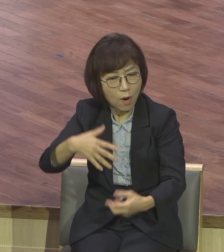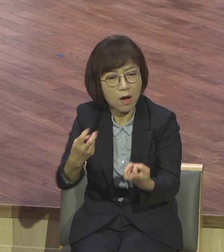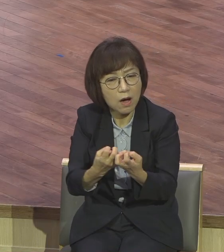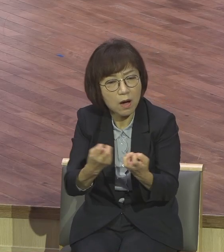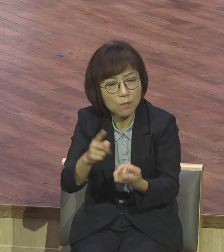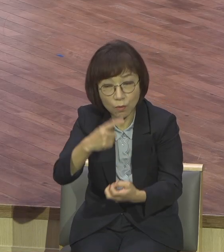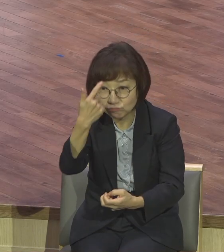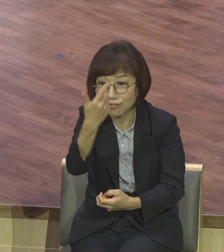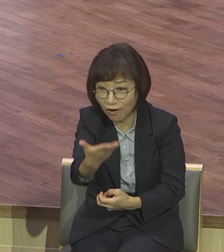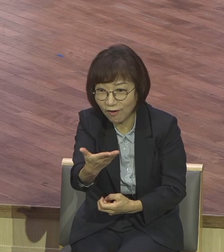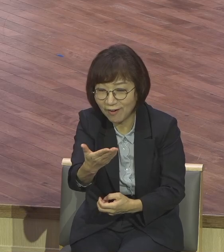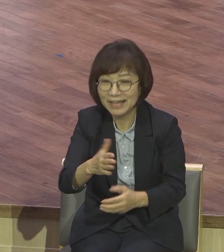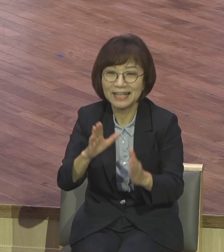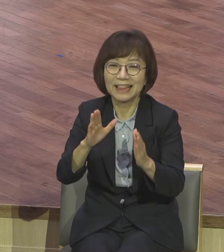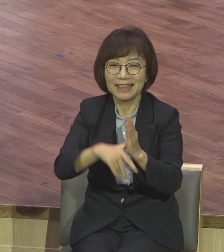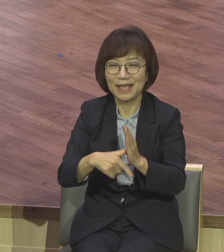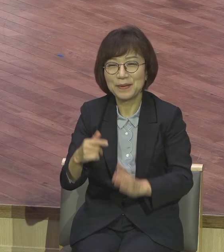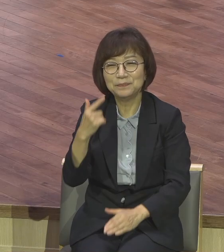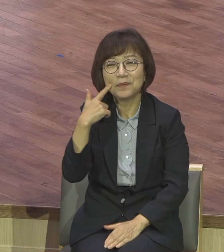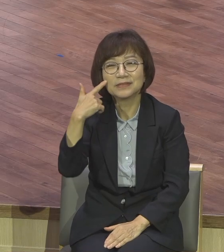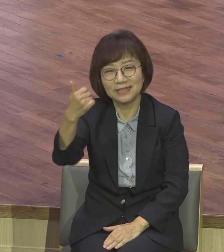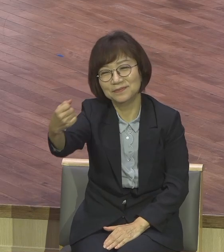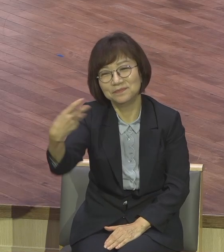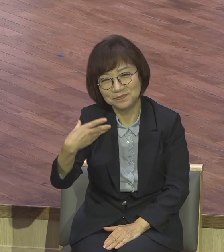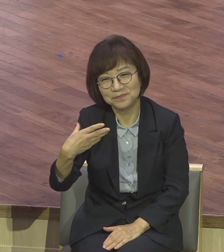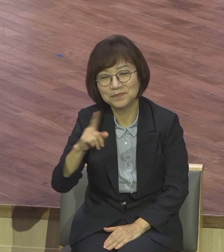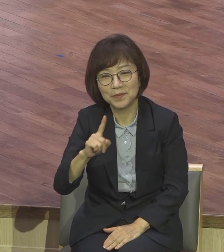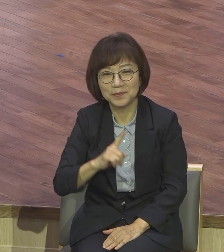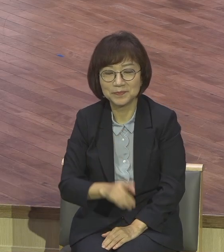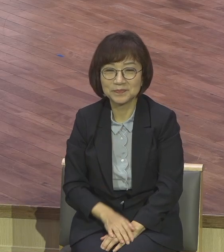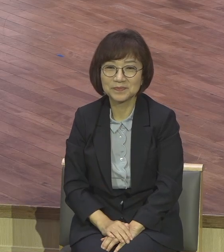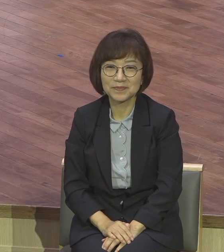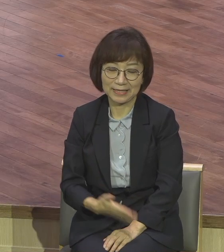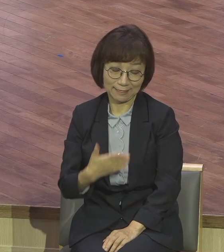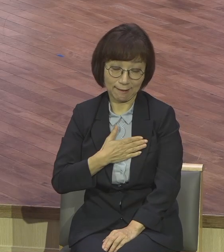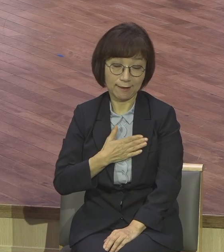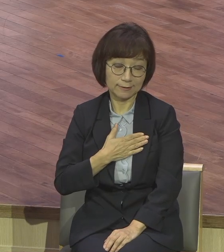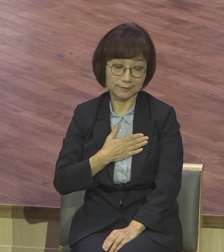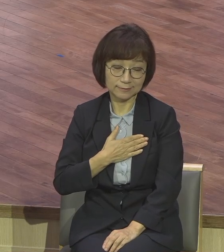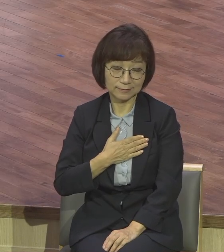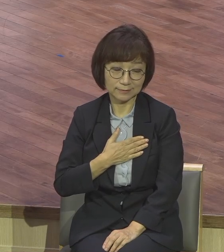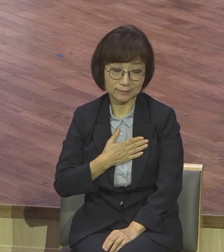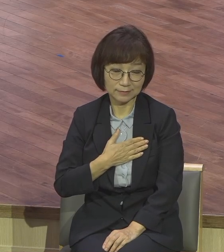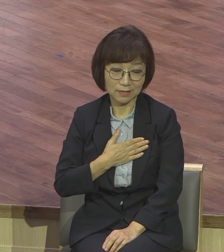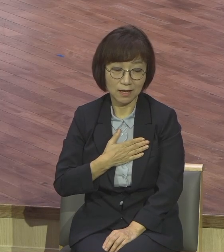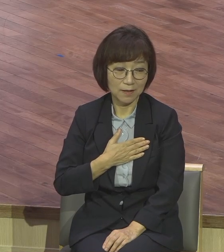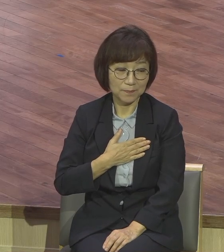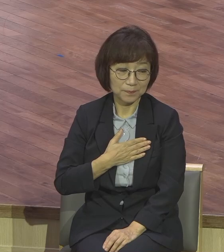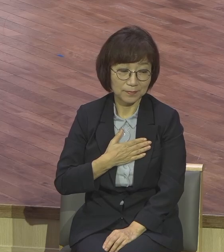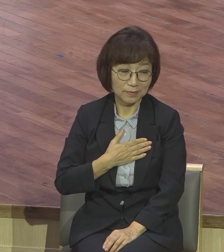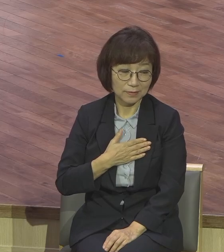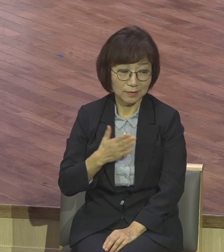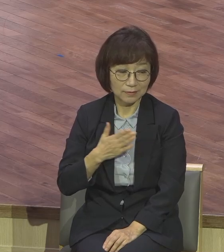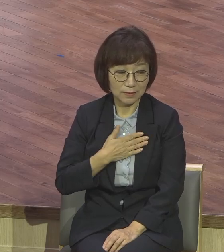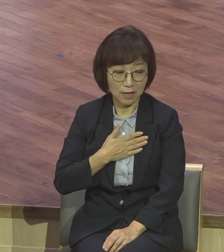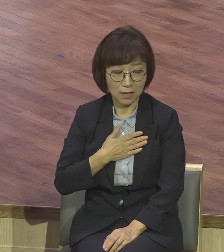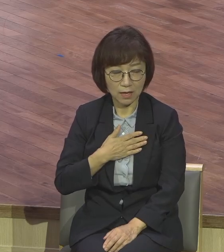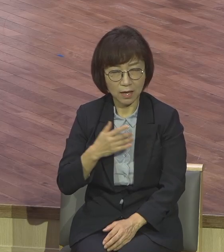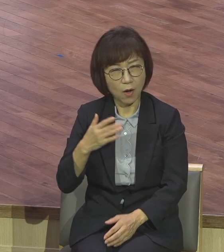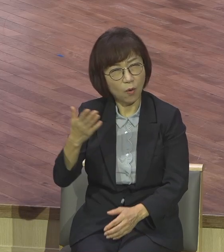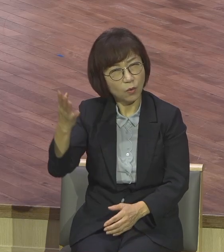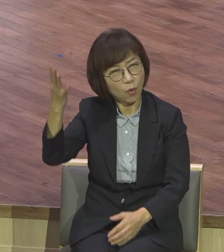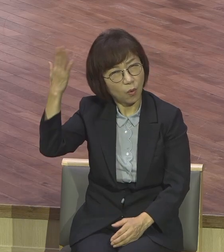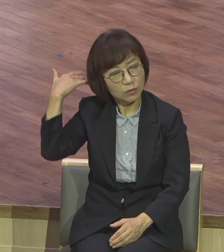이렇게 물었어요. 그때 조지 뮬러 목사님이 이렇게 대답했다고 합니다. 나는 내 생애에 내가 죽었던